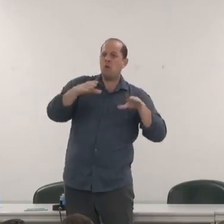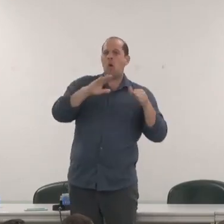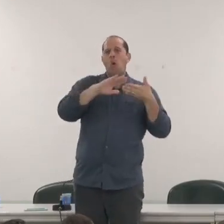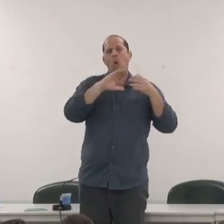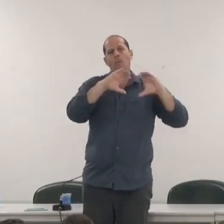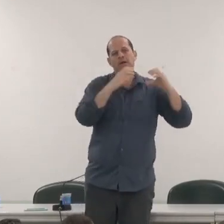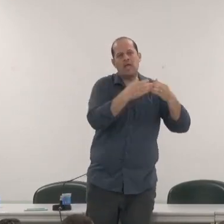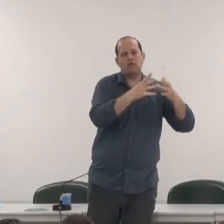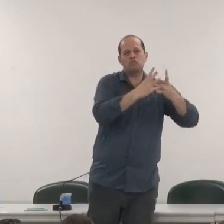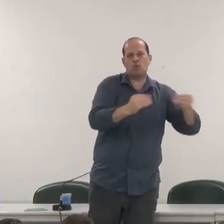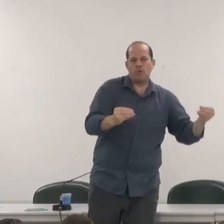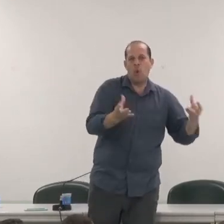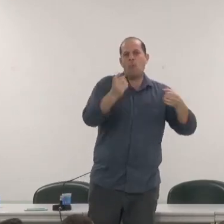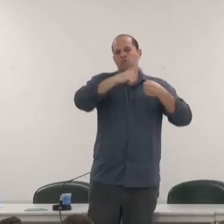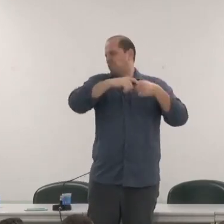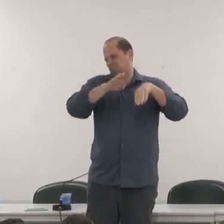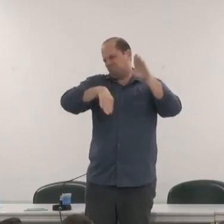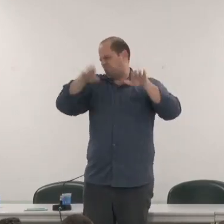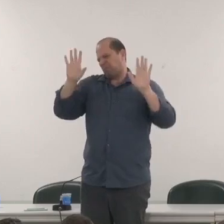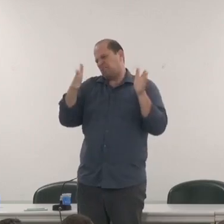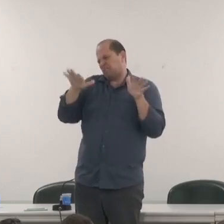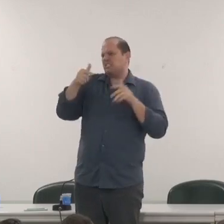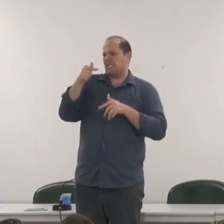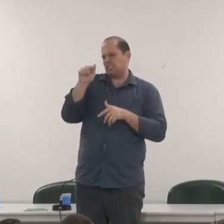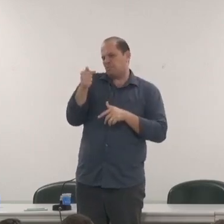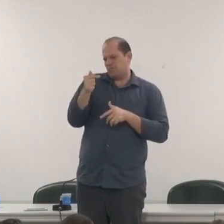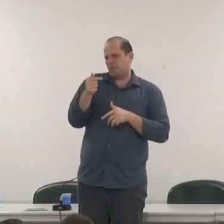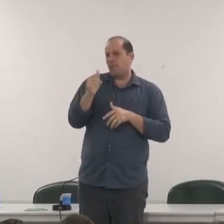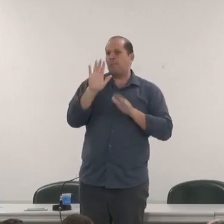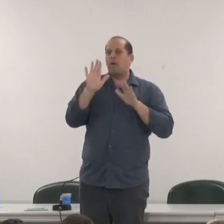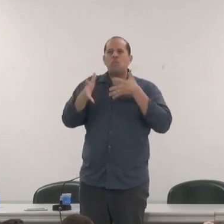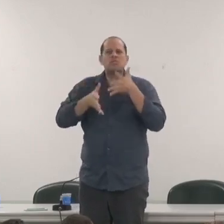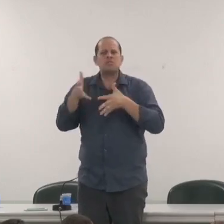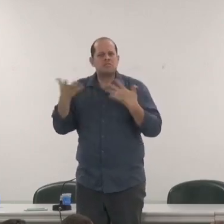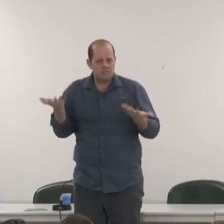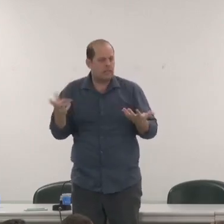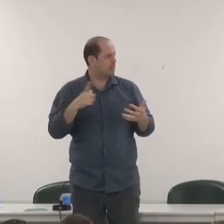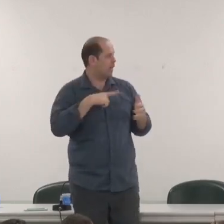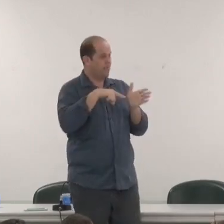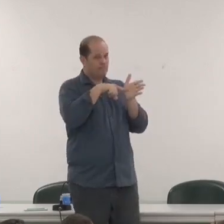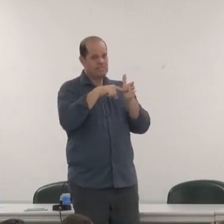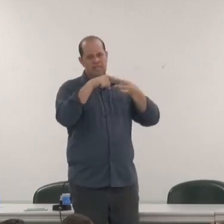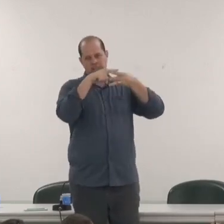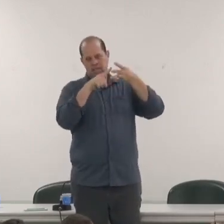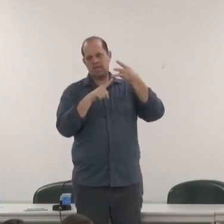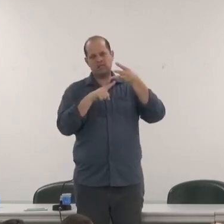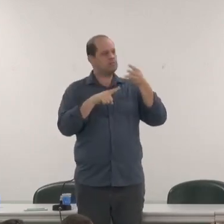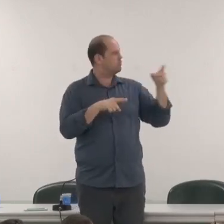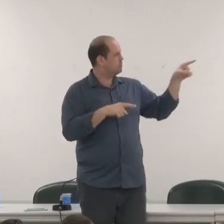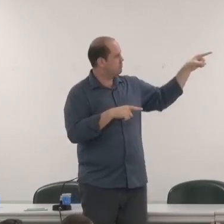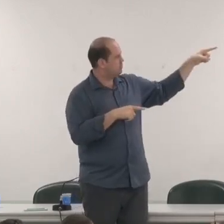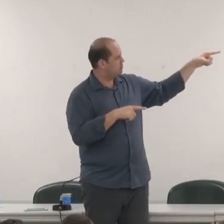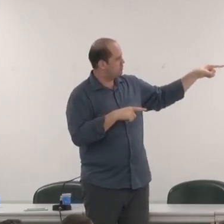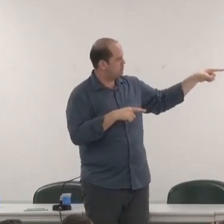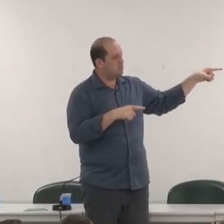em processos de extinção, há línguas que estão em processos de surgimento, mas mais ou menos aí ao redor de entre 6 e